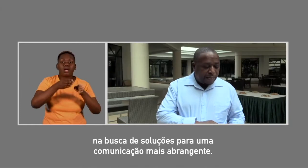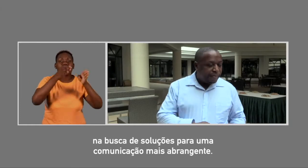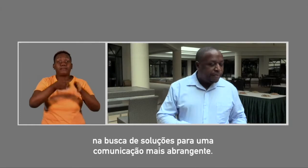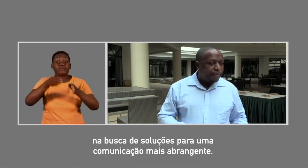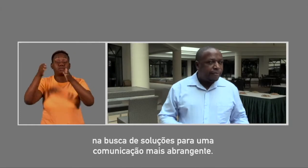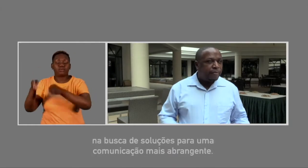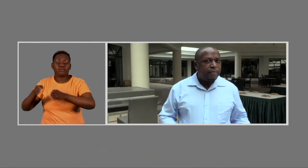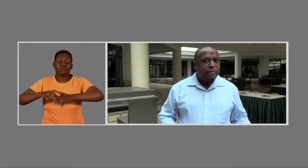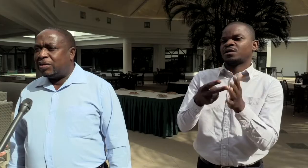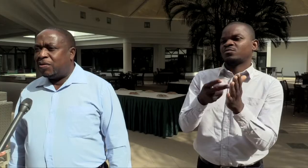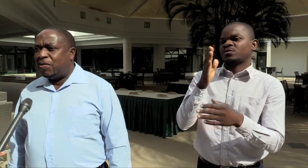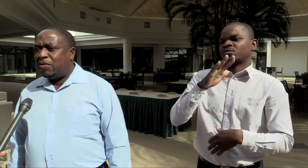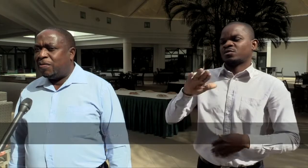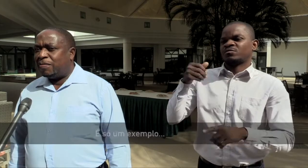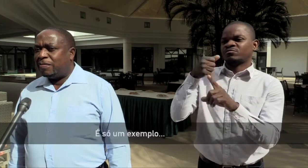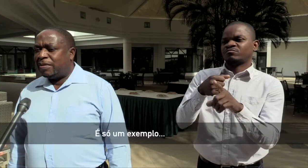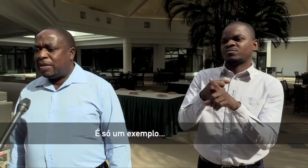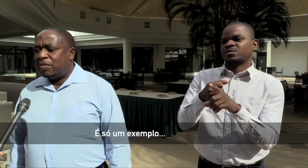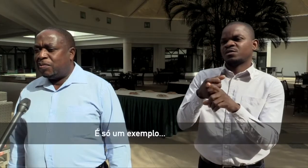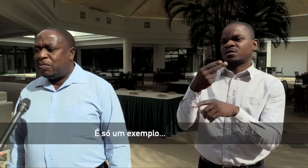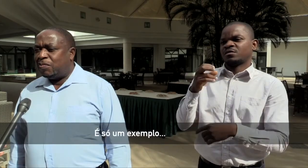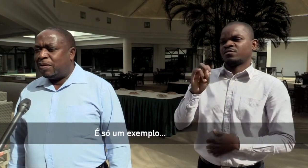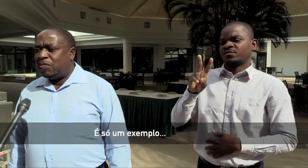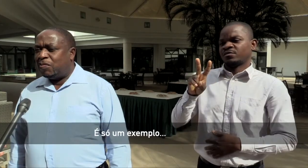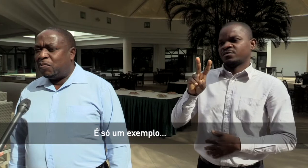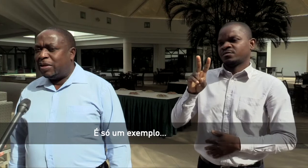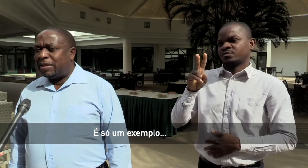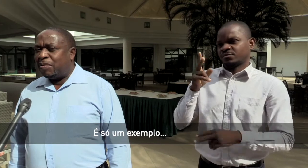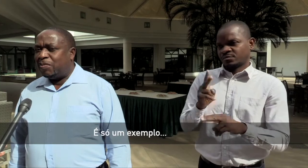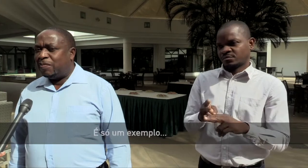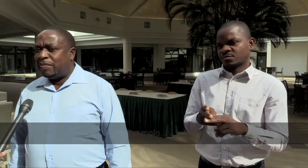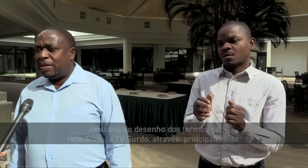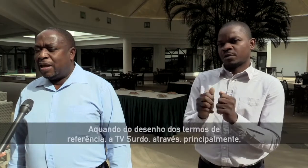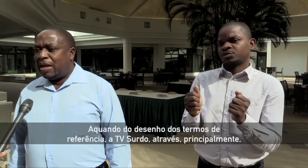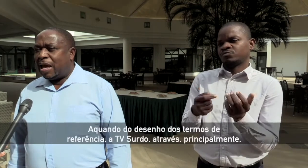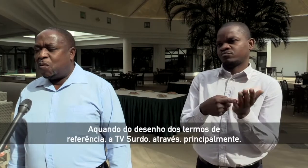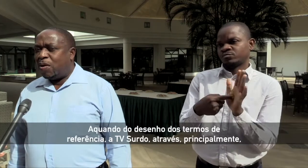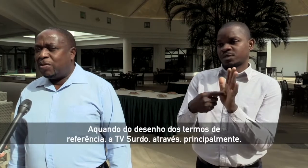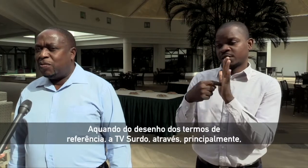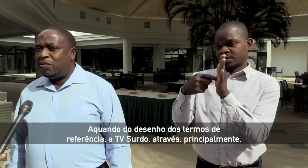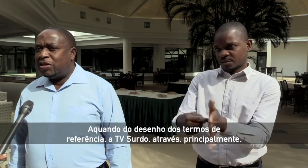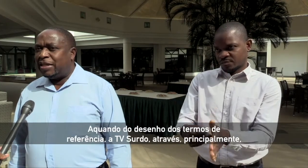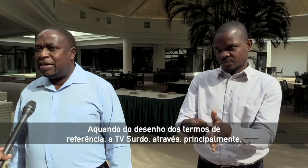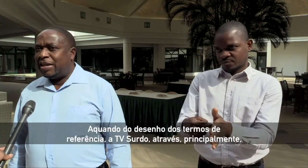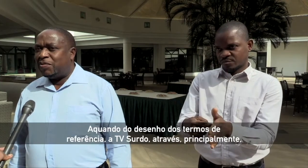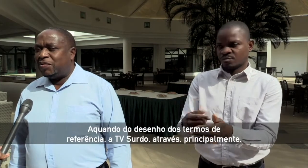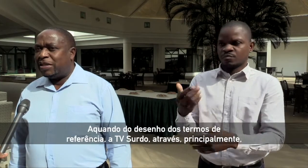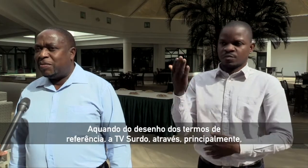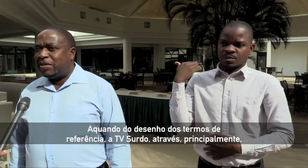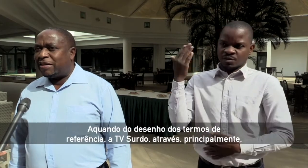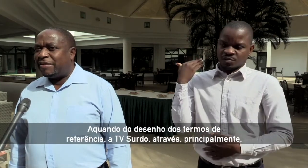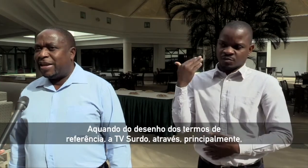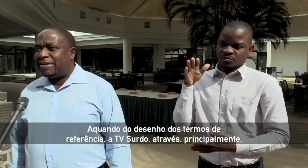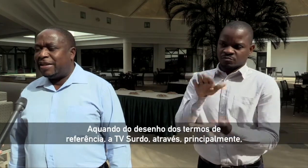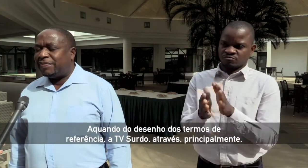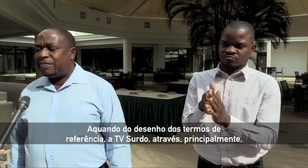mais abrangente. É só um exemplo. Há quando dos desenhos, dos